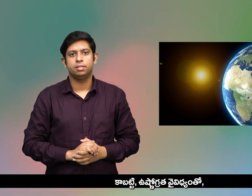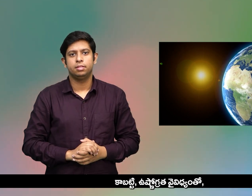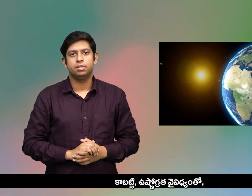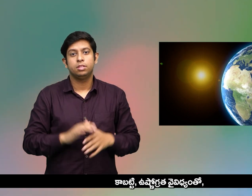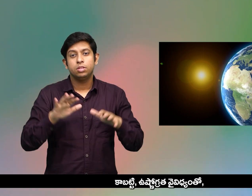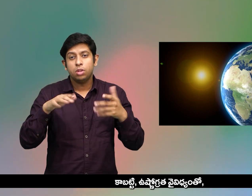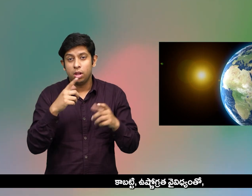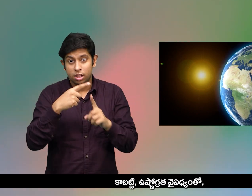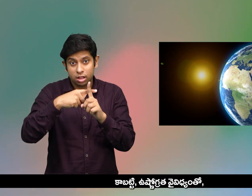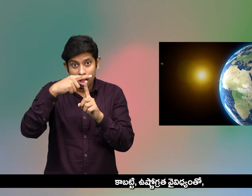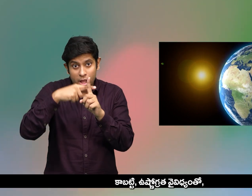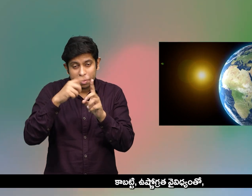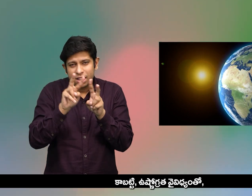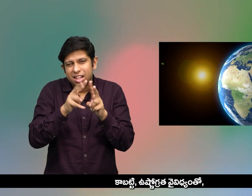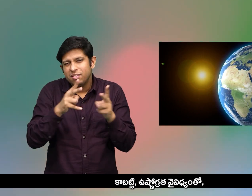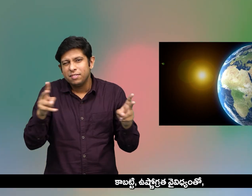కాబట్టి ఉష్ణోగ్రత వైవిధ్యంతో